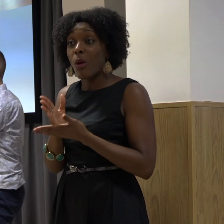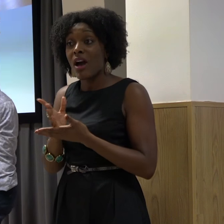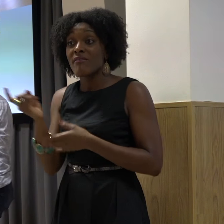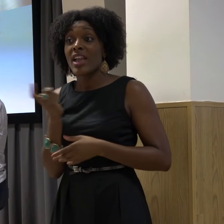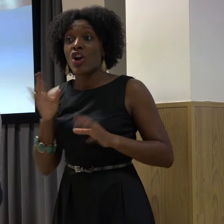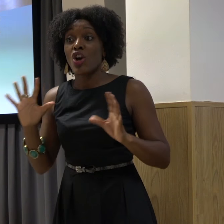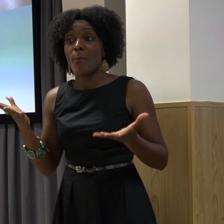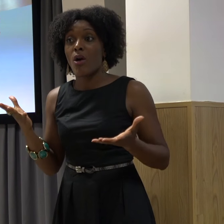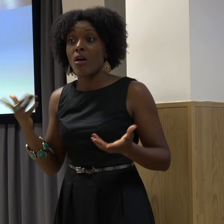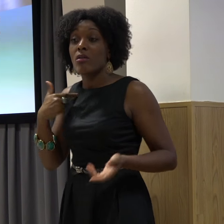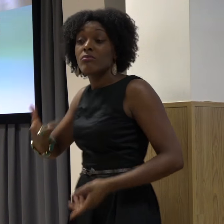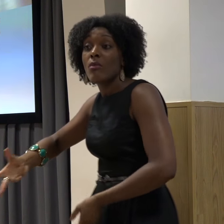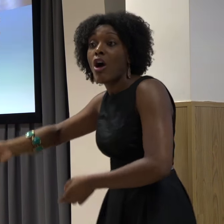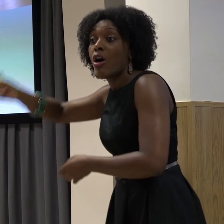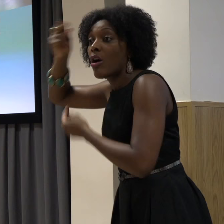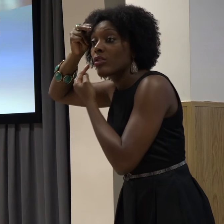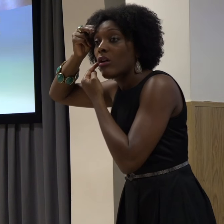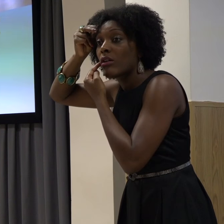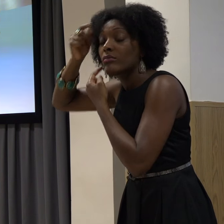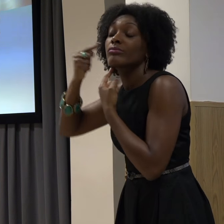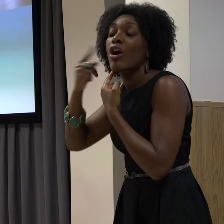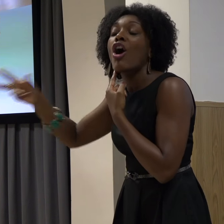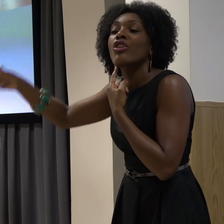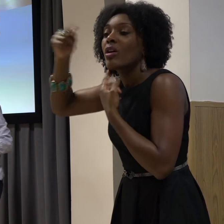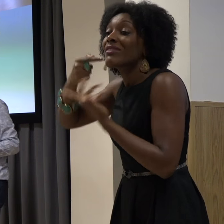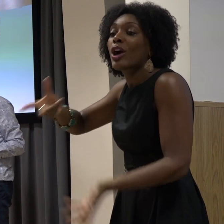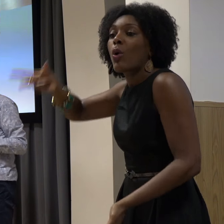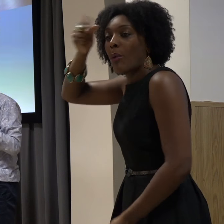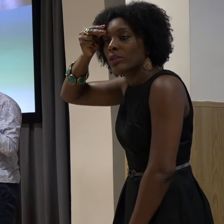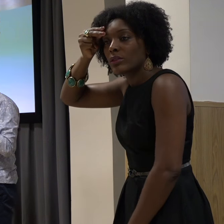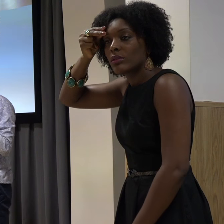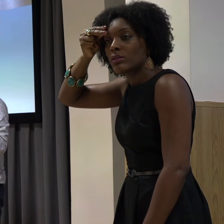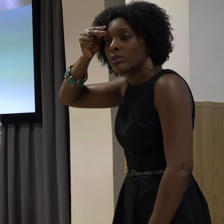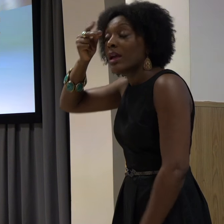ce que l'on entend de la parole de Dieu.